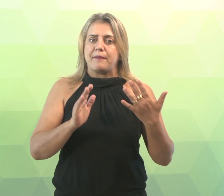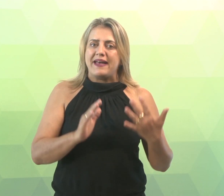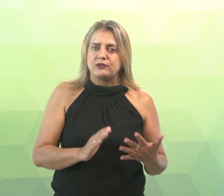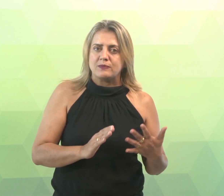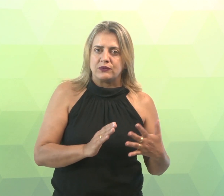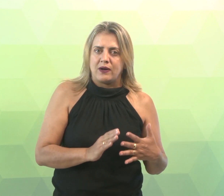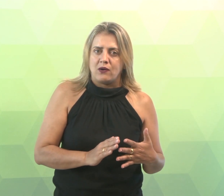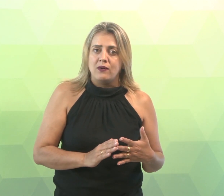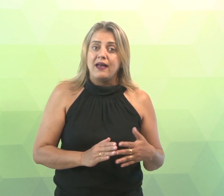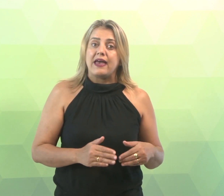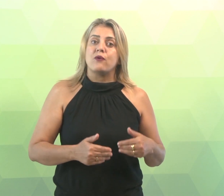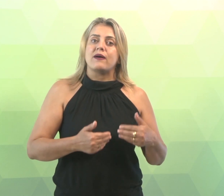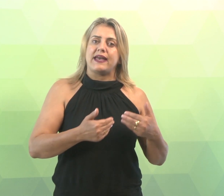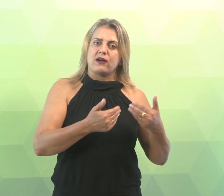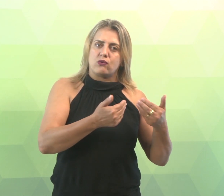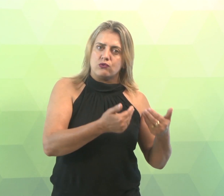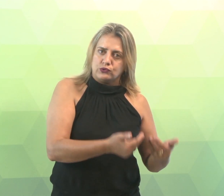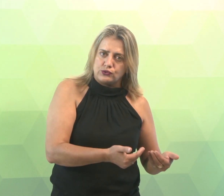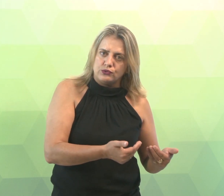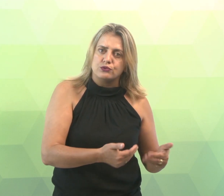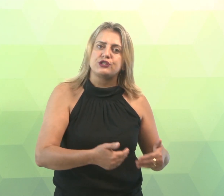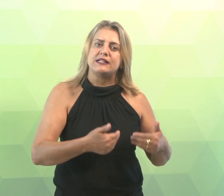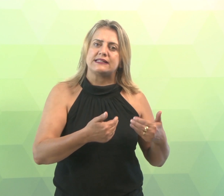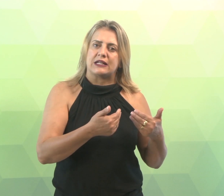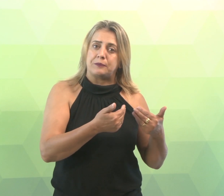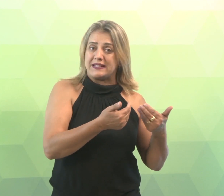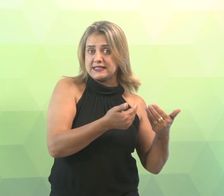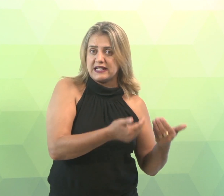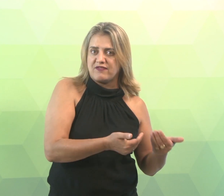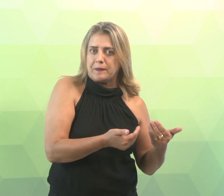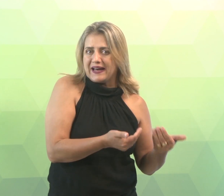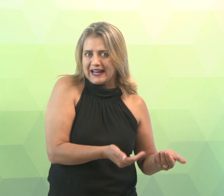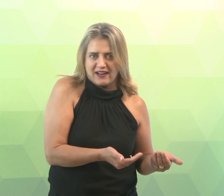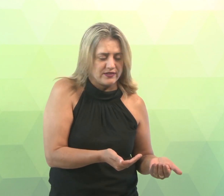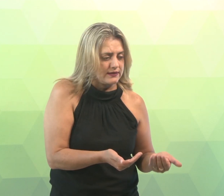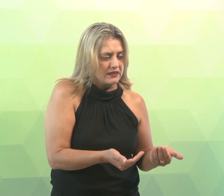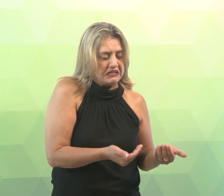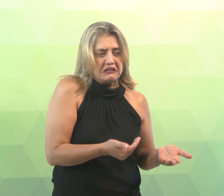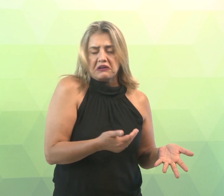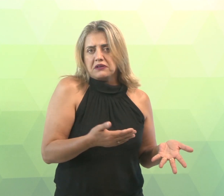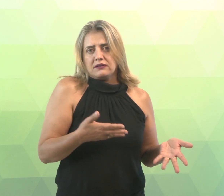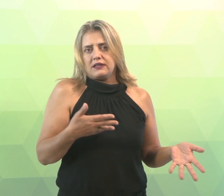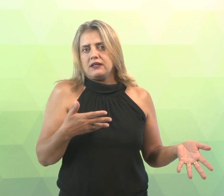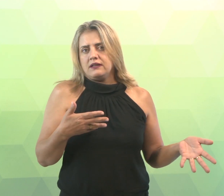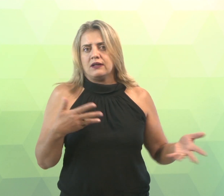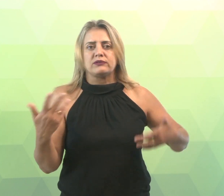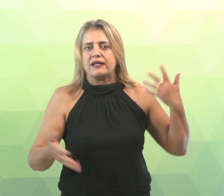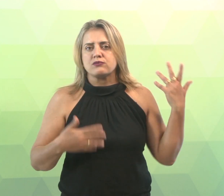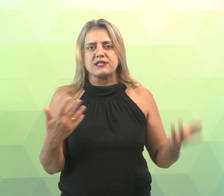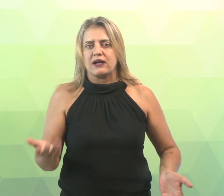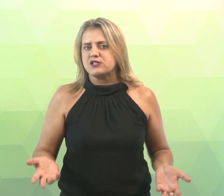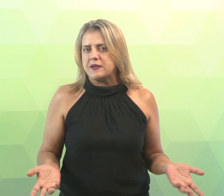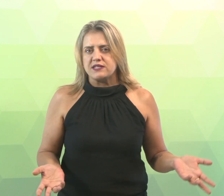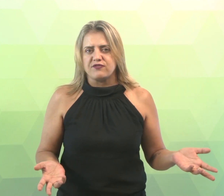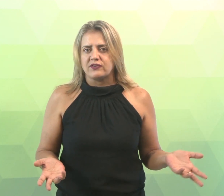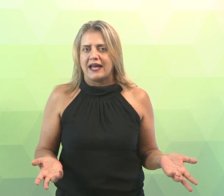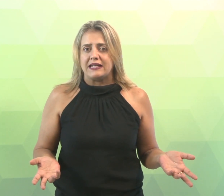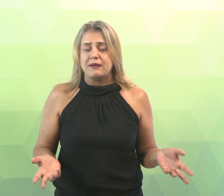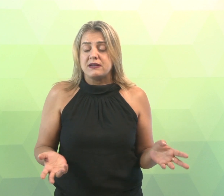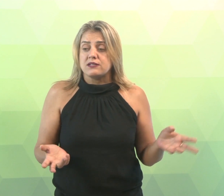alfabeto manual é um recurso utilizado para escrever palavras que não tenham um sinal específico na Libras